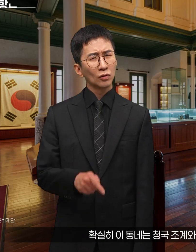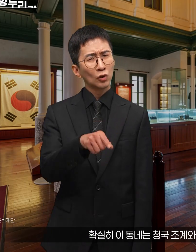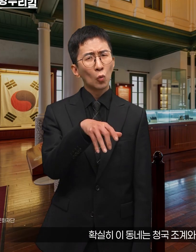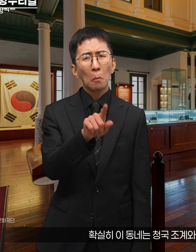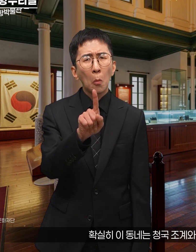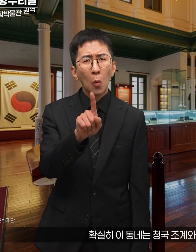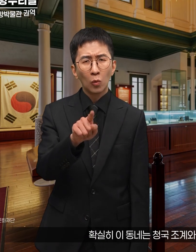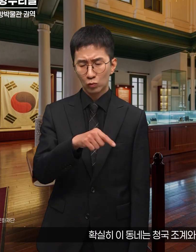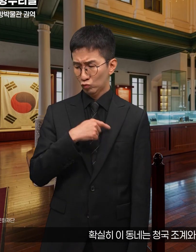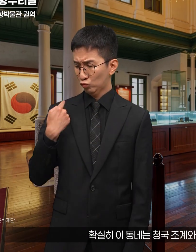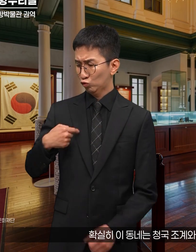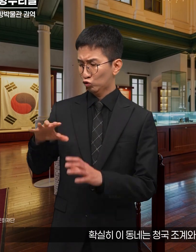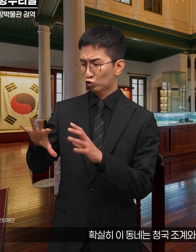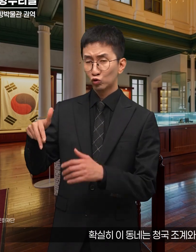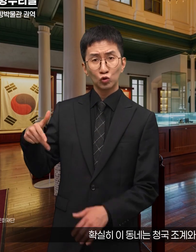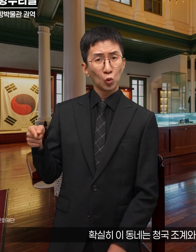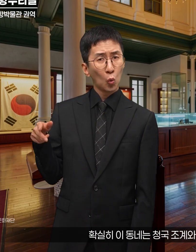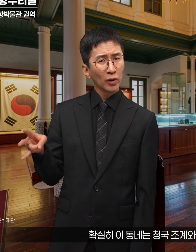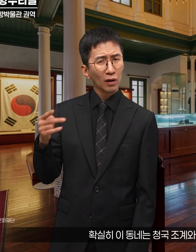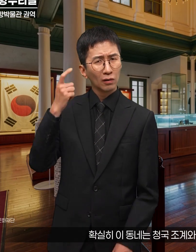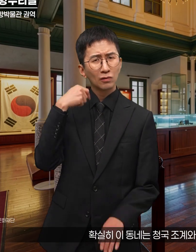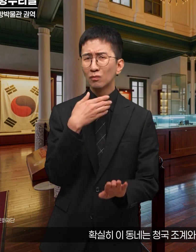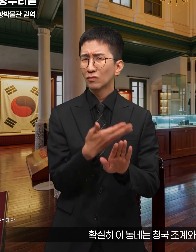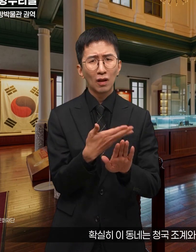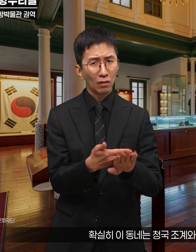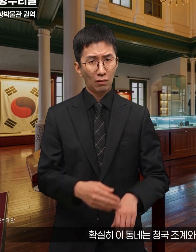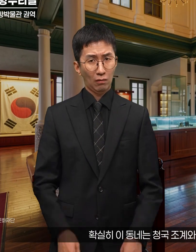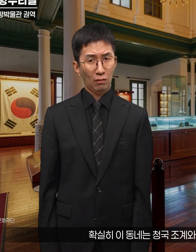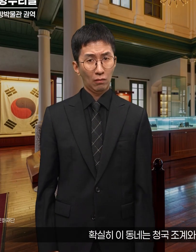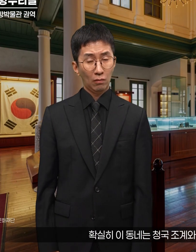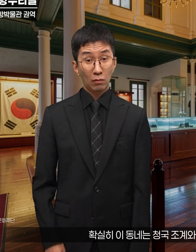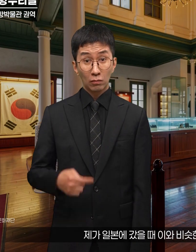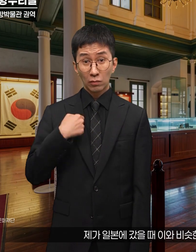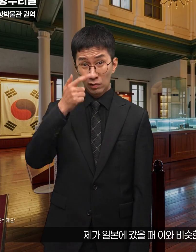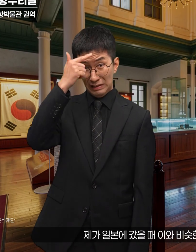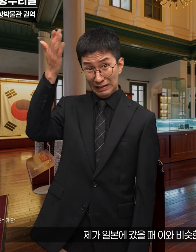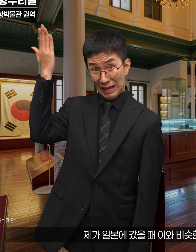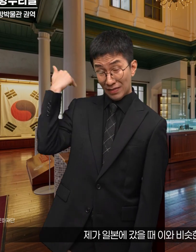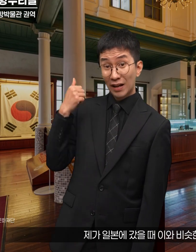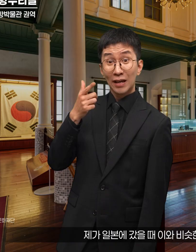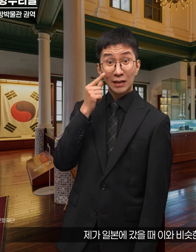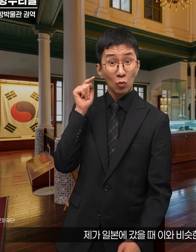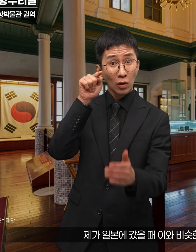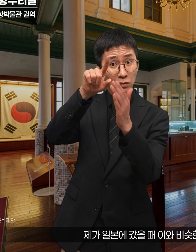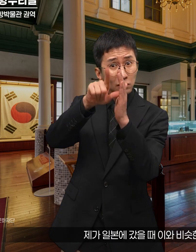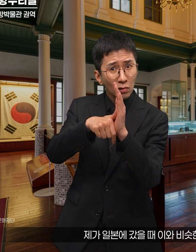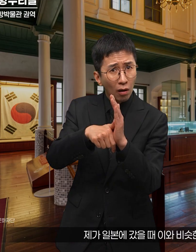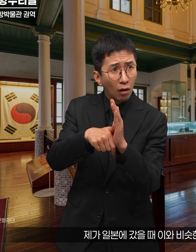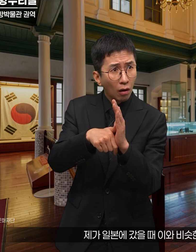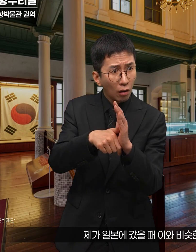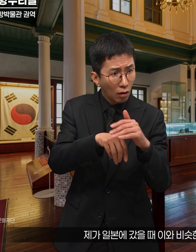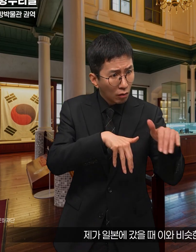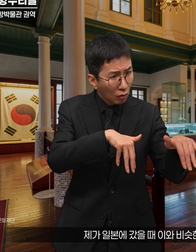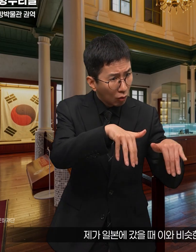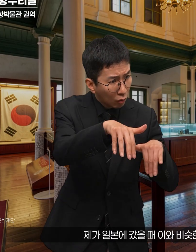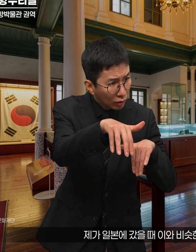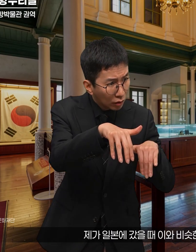확실히 이 동네는 천국 조개와 분위기가 다릅니다. 제가 일본에 갔을 때 이와 비슷한 거리를 보았습니다.